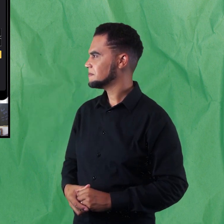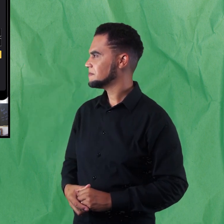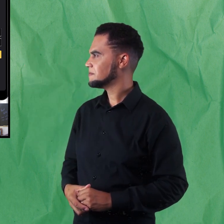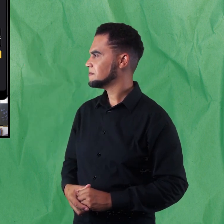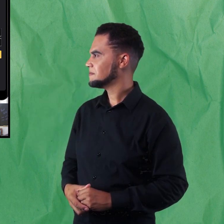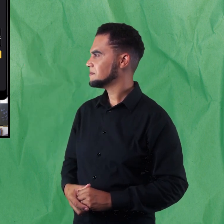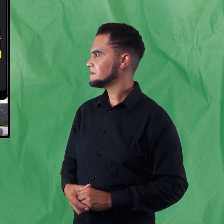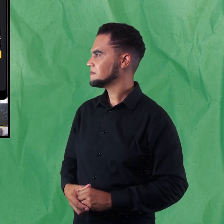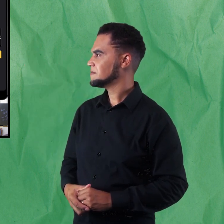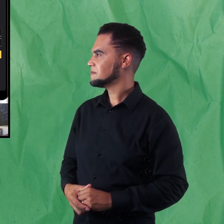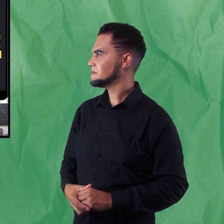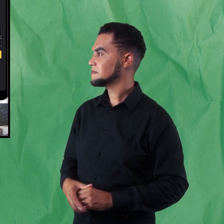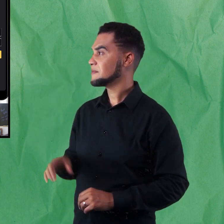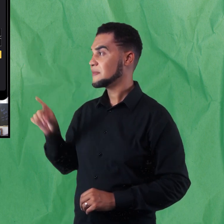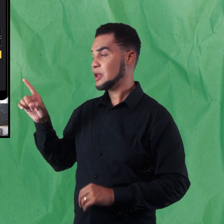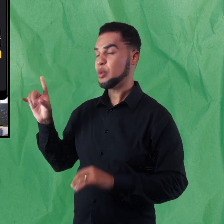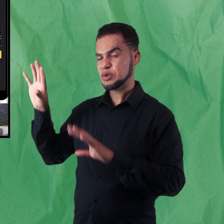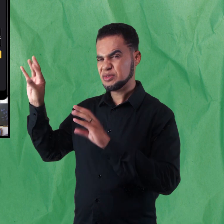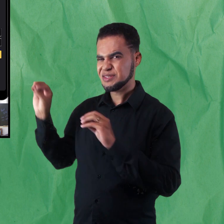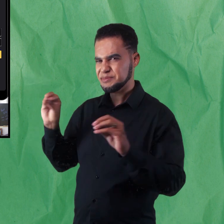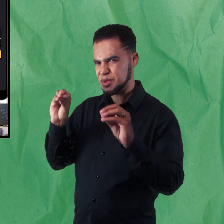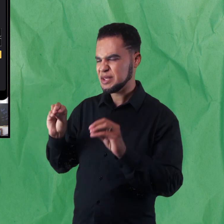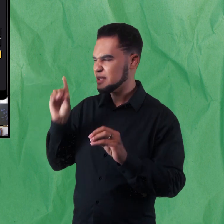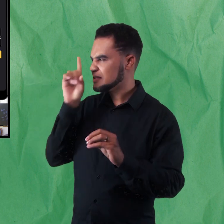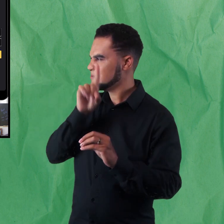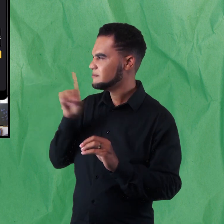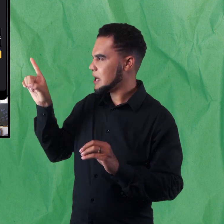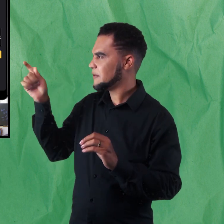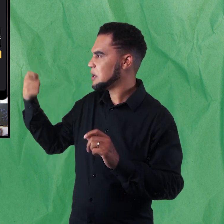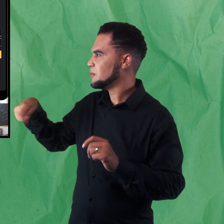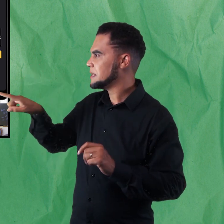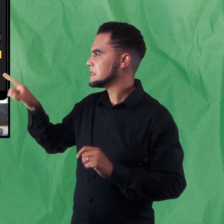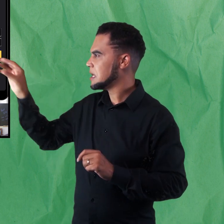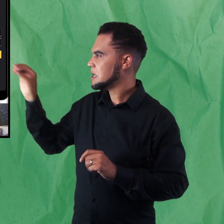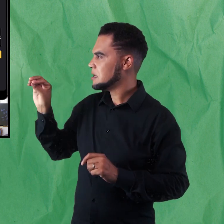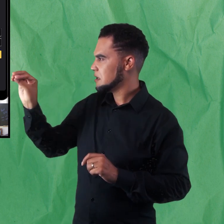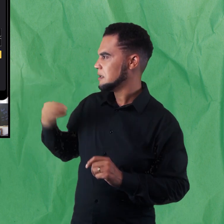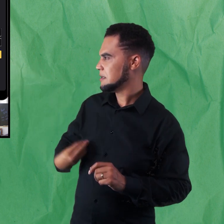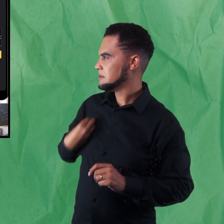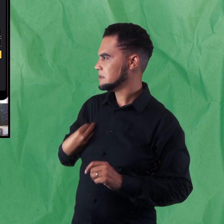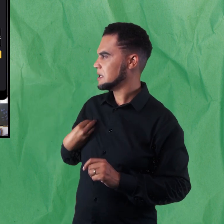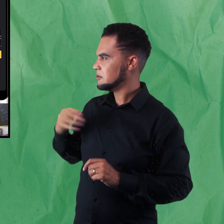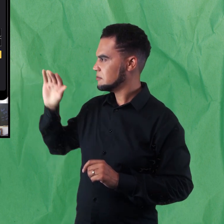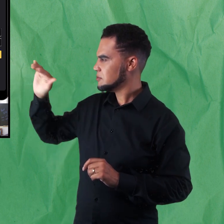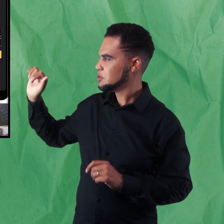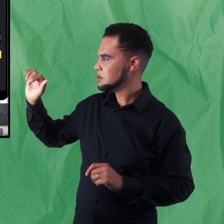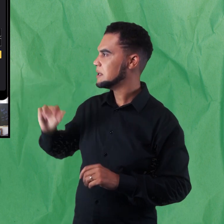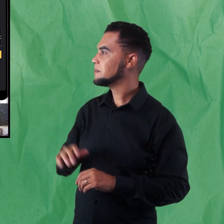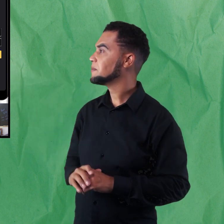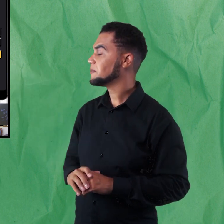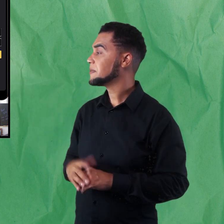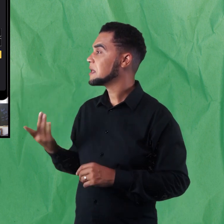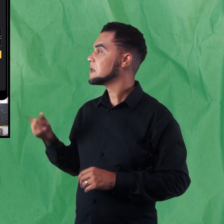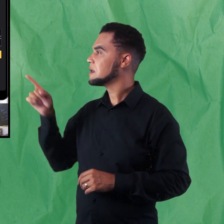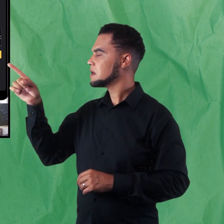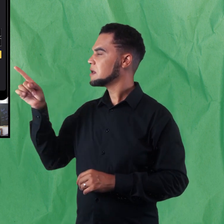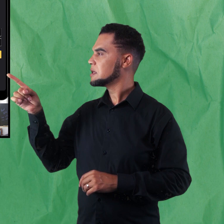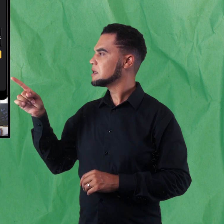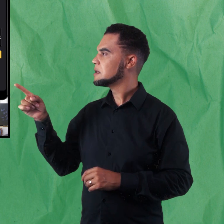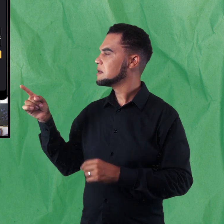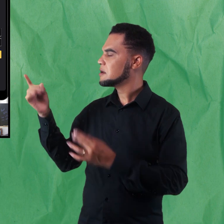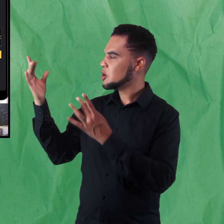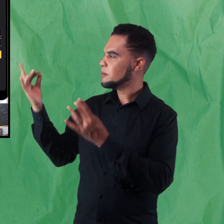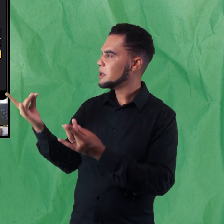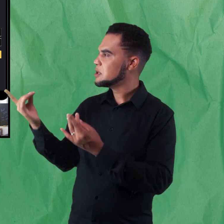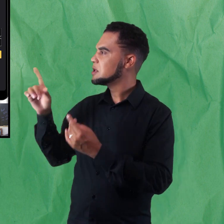Esse use navigation container ref, acho que eu importei ele sem querer. Não tem necessidade dele aqui. E aqui, ó, componentes.